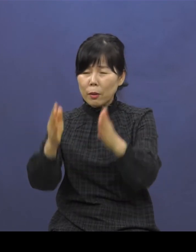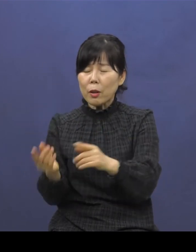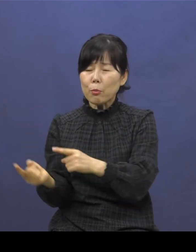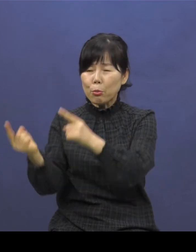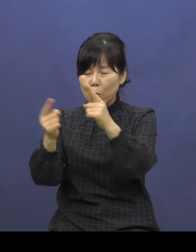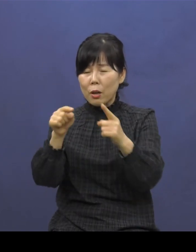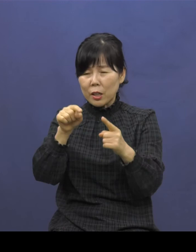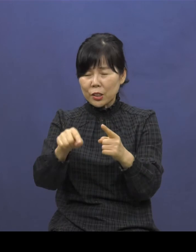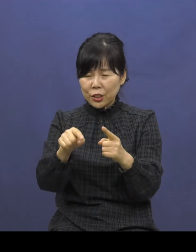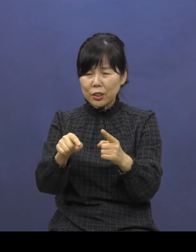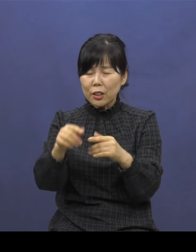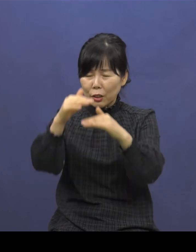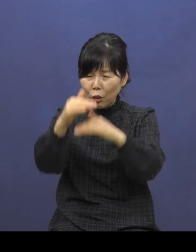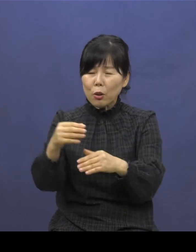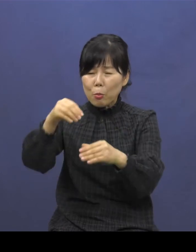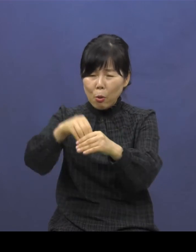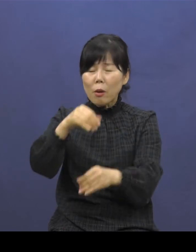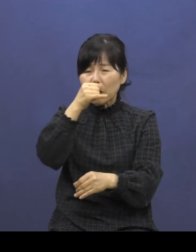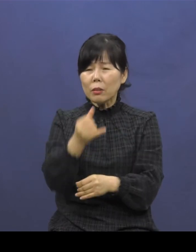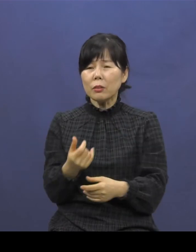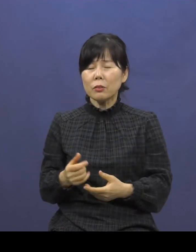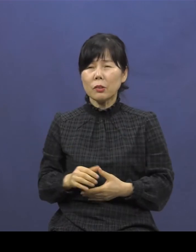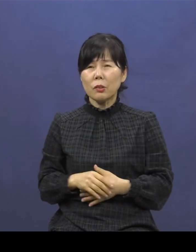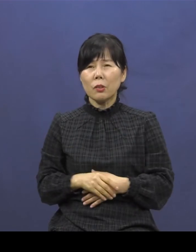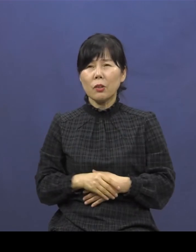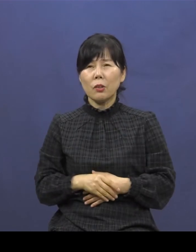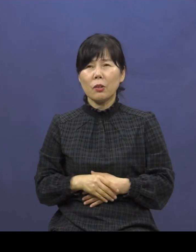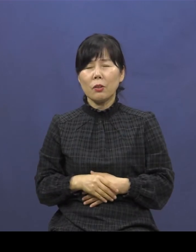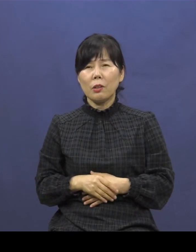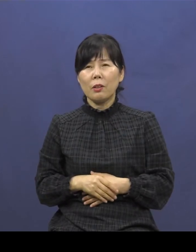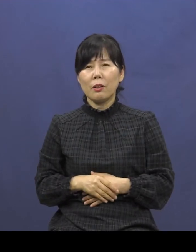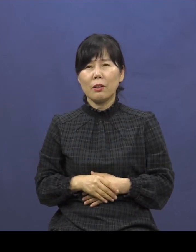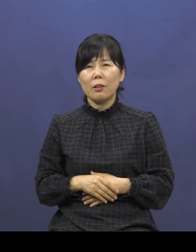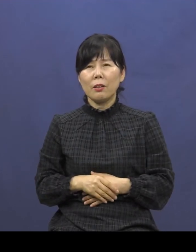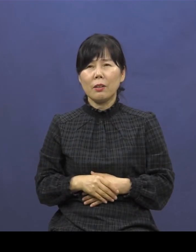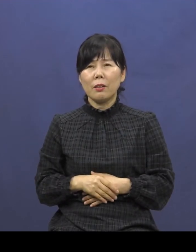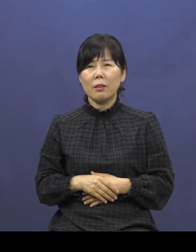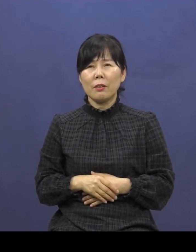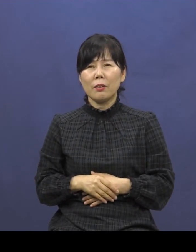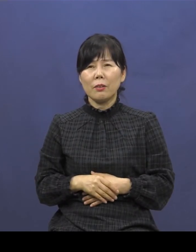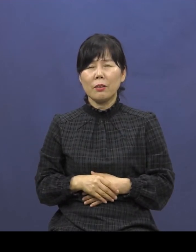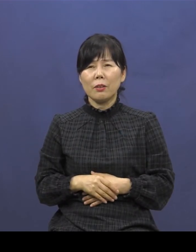만에 부활하신 그 역사가 가장 많이 들어가 있는 거예요. 그거예요.